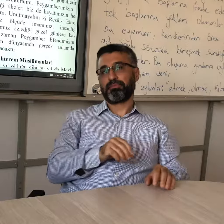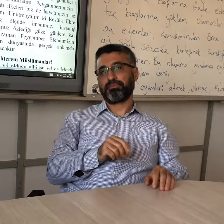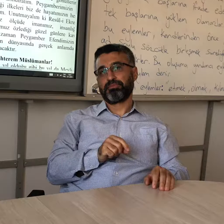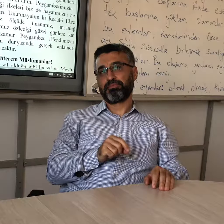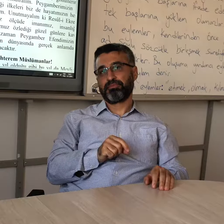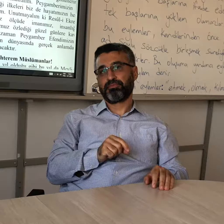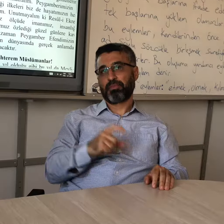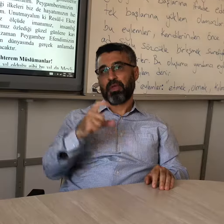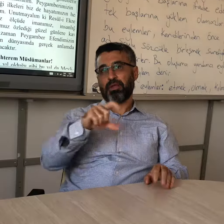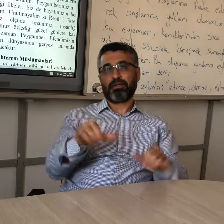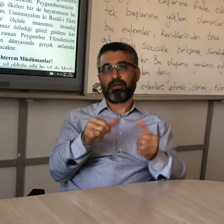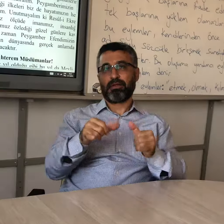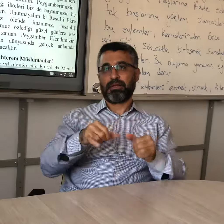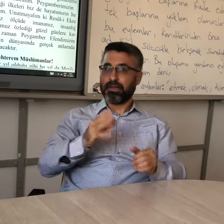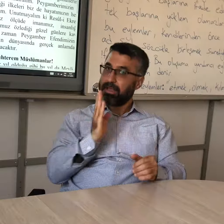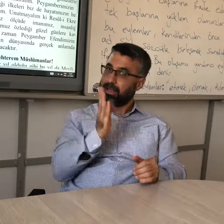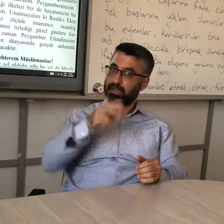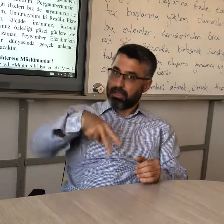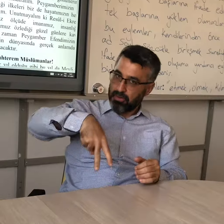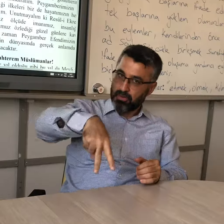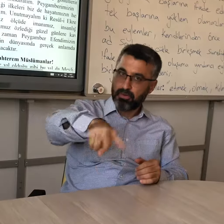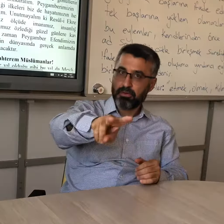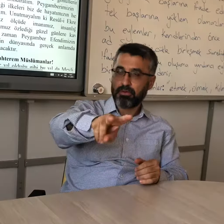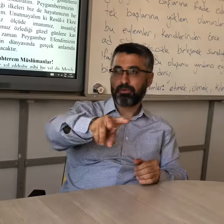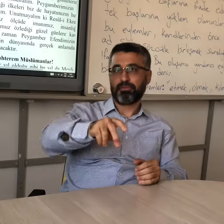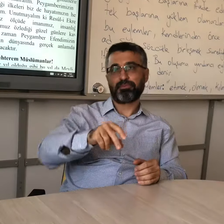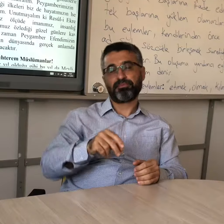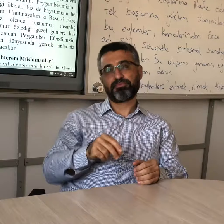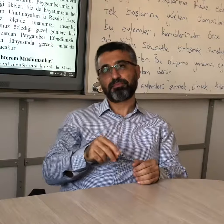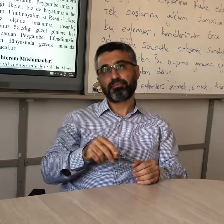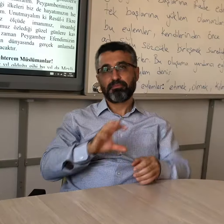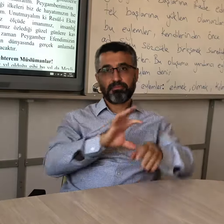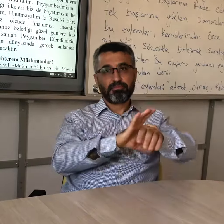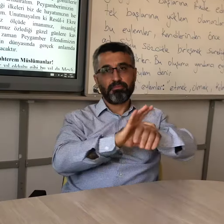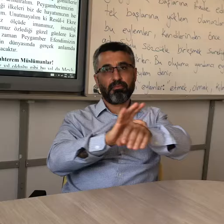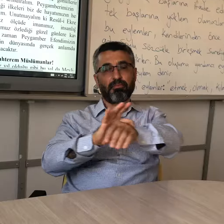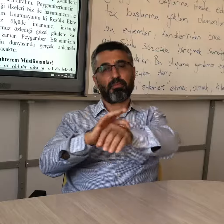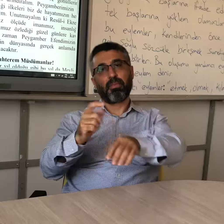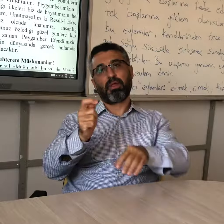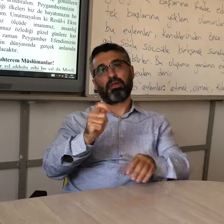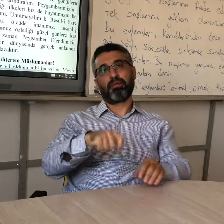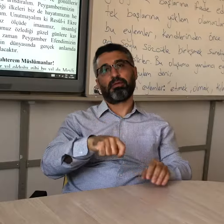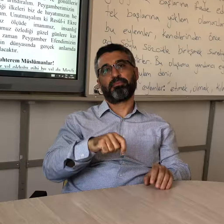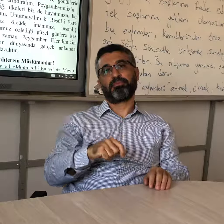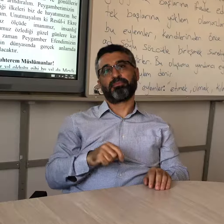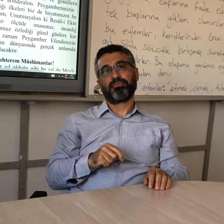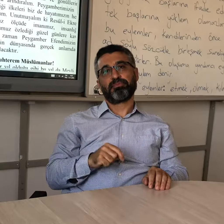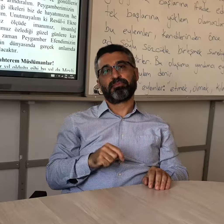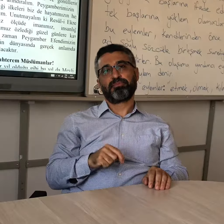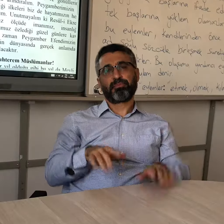cennete giden yolda rehberlik edip, her haliyle